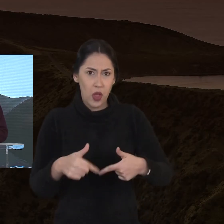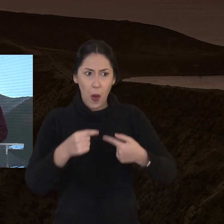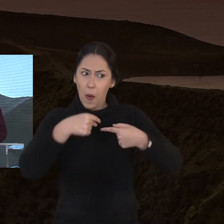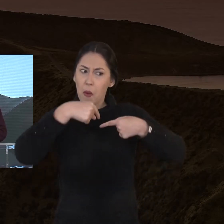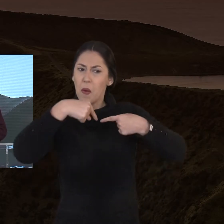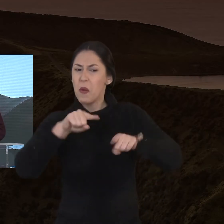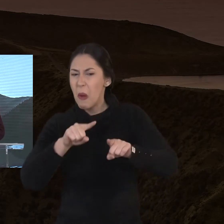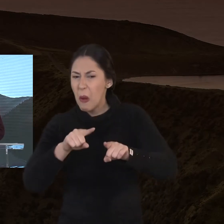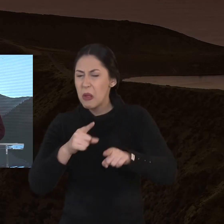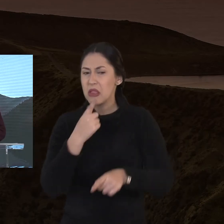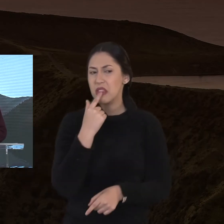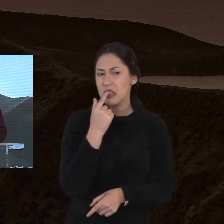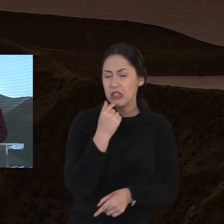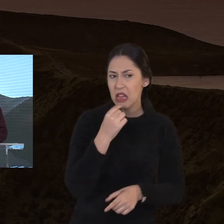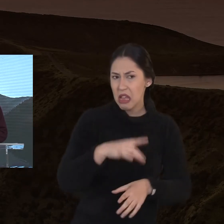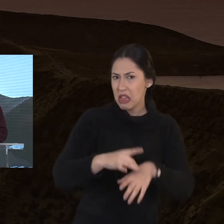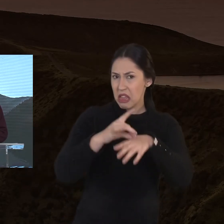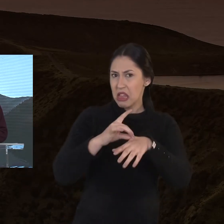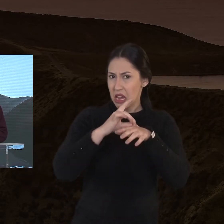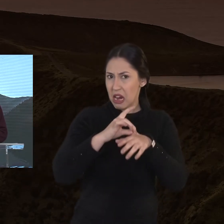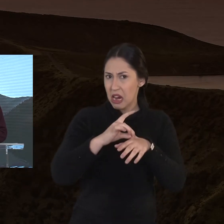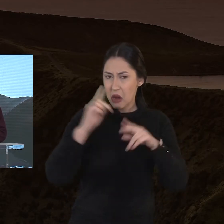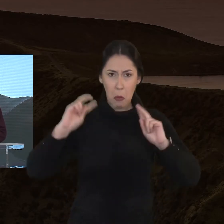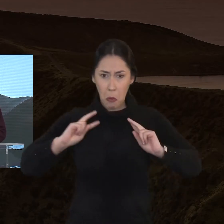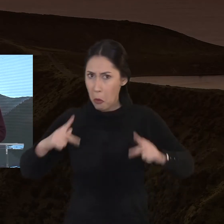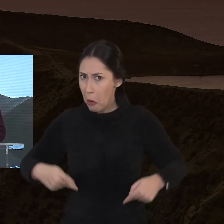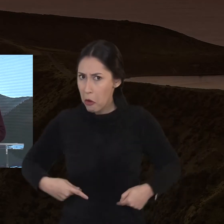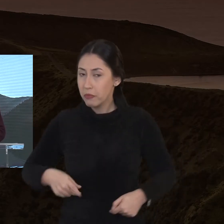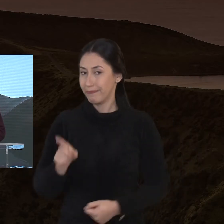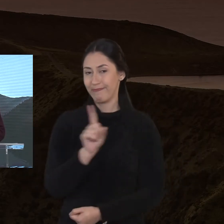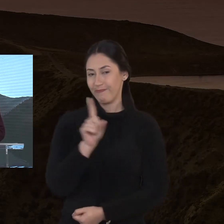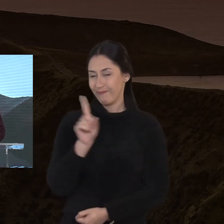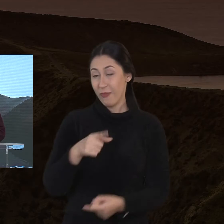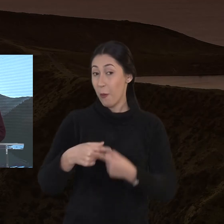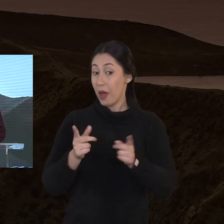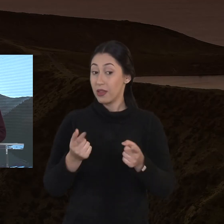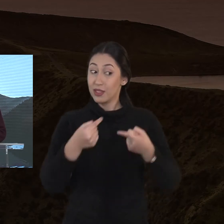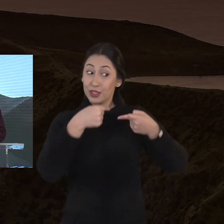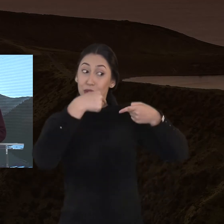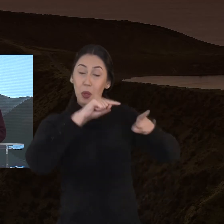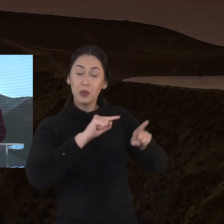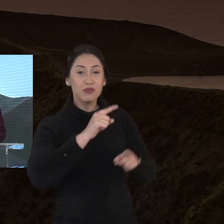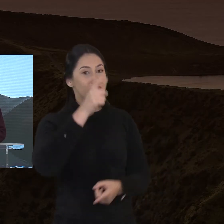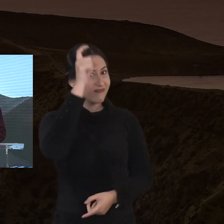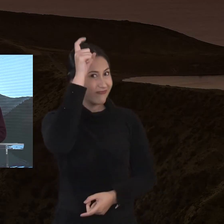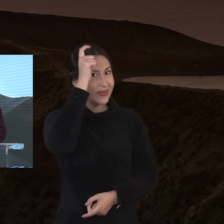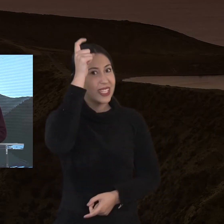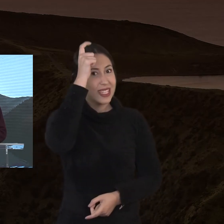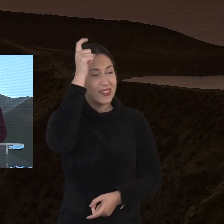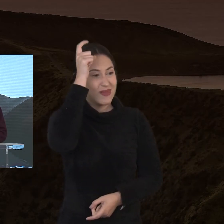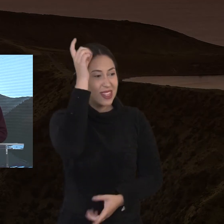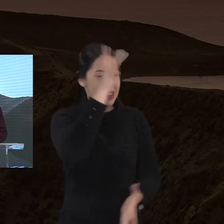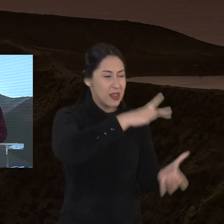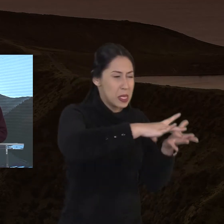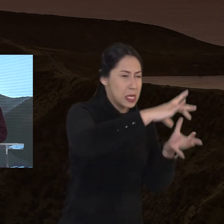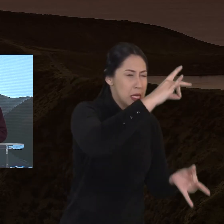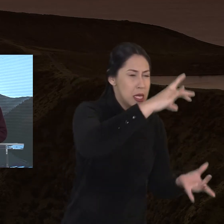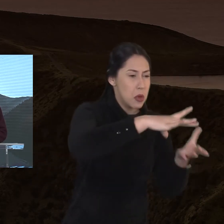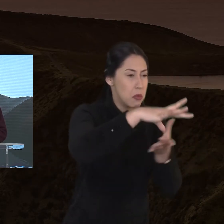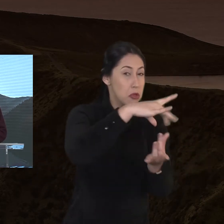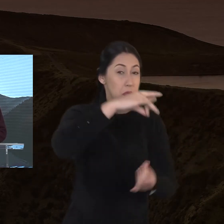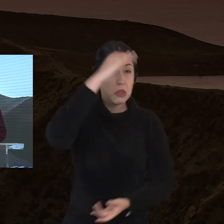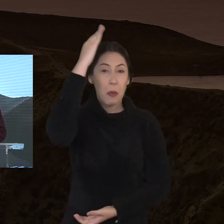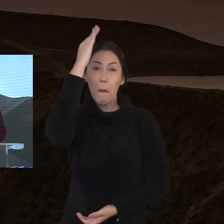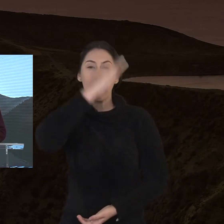contra sangue carne não estamos lutando contra homem e sim contra os principados e potestades contra os dominadores deste